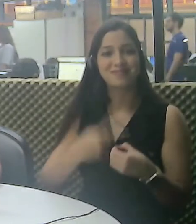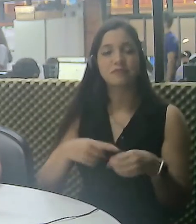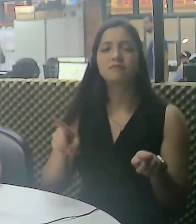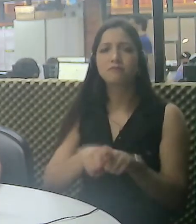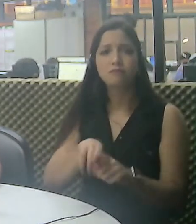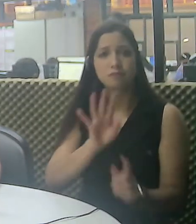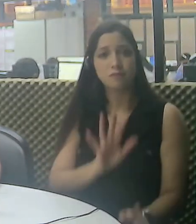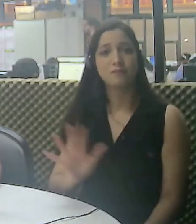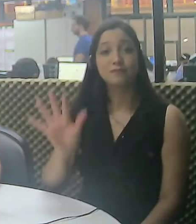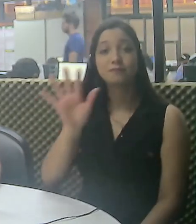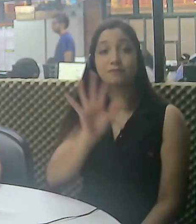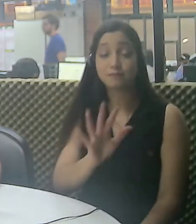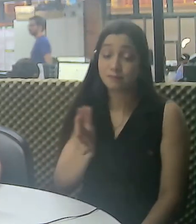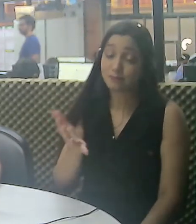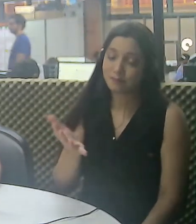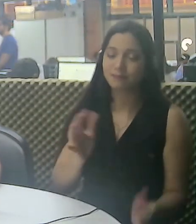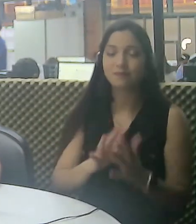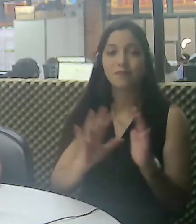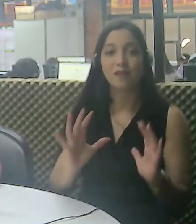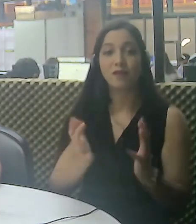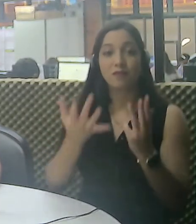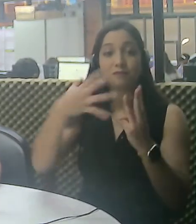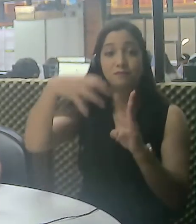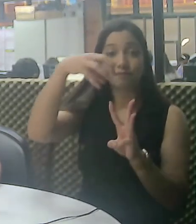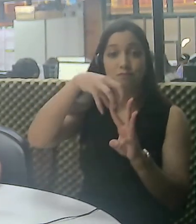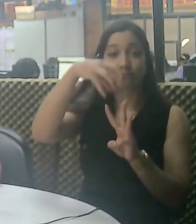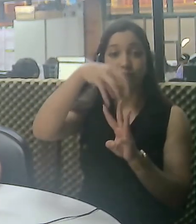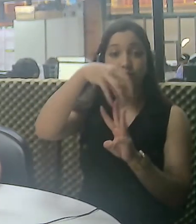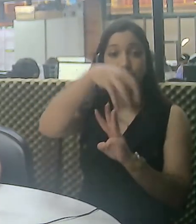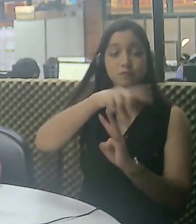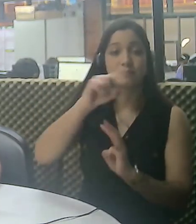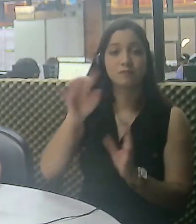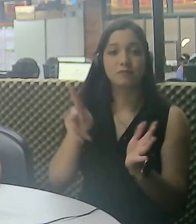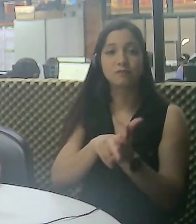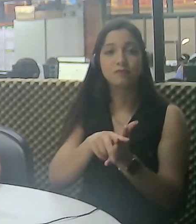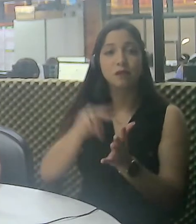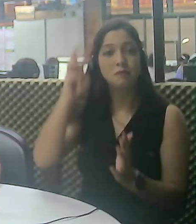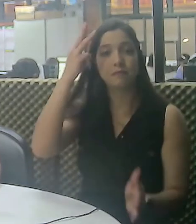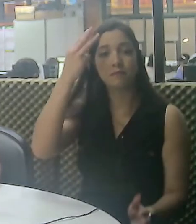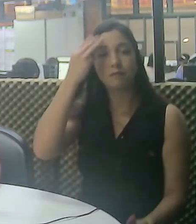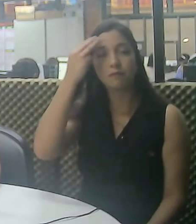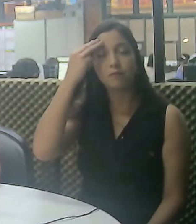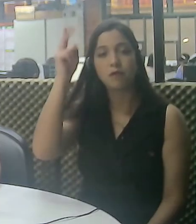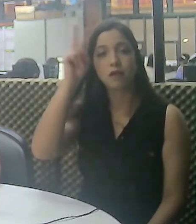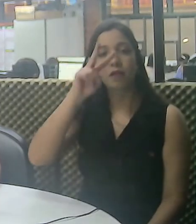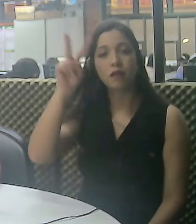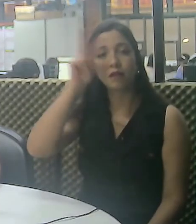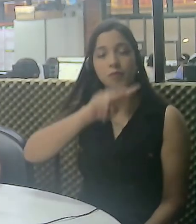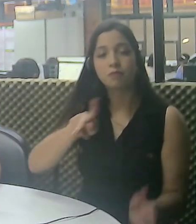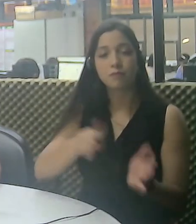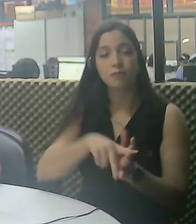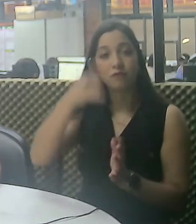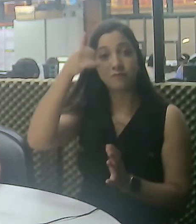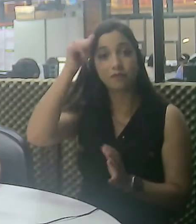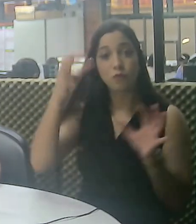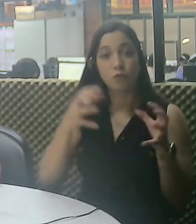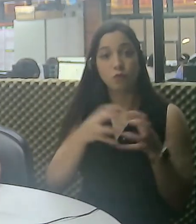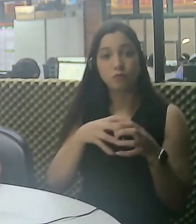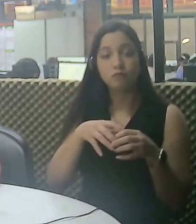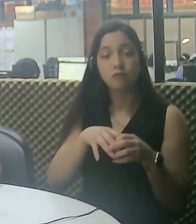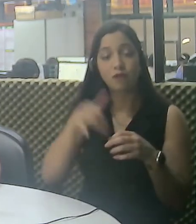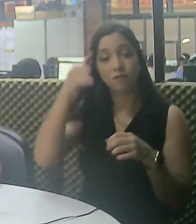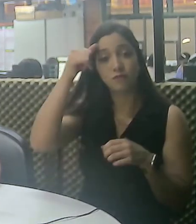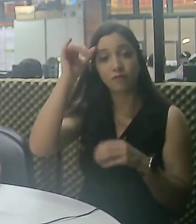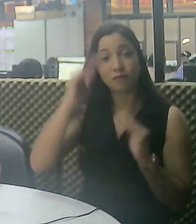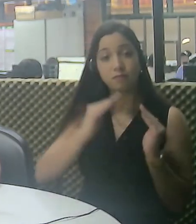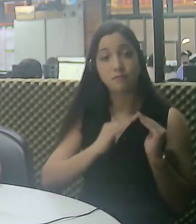também da região, né? As folias, elas ainda têm assim, um resíduo de memória rural. Quando os grupos dos foliões assim, saíam de fazenda